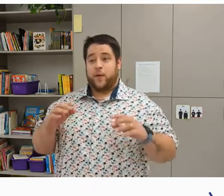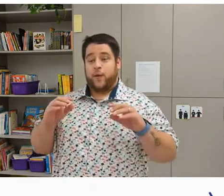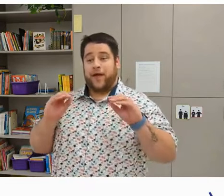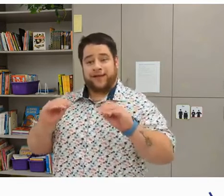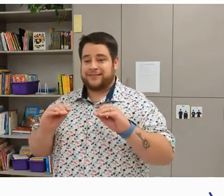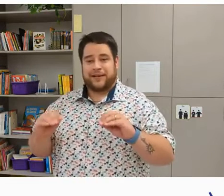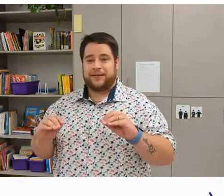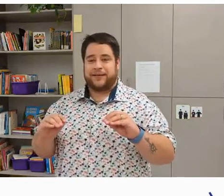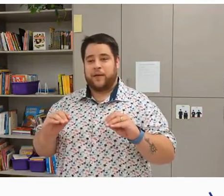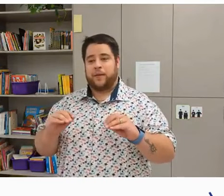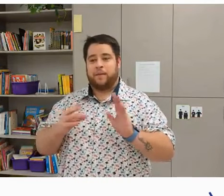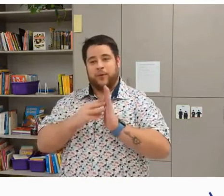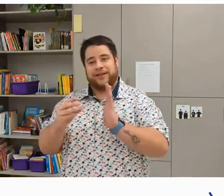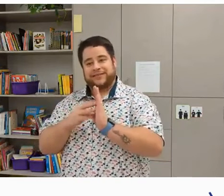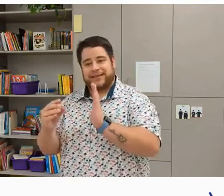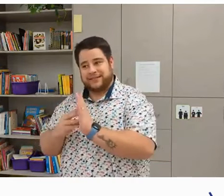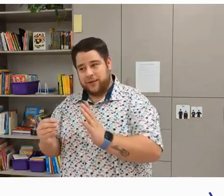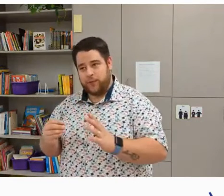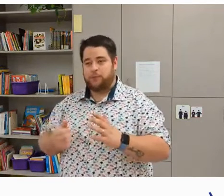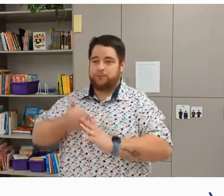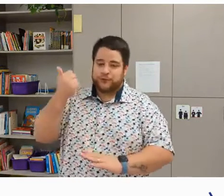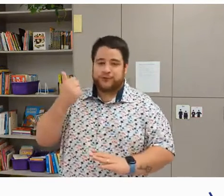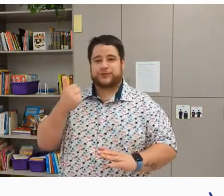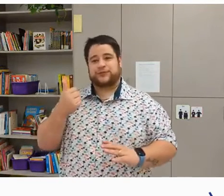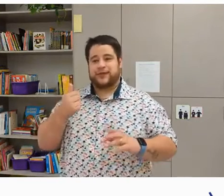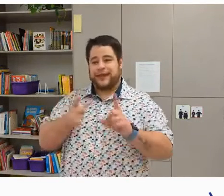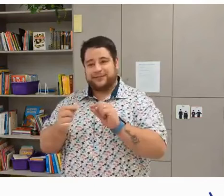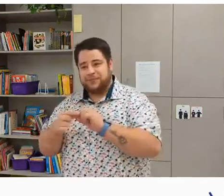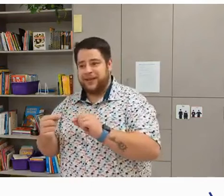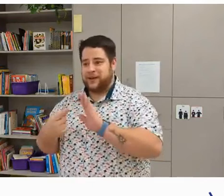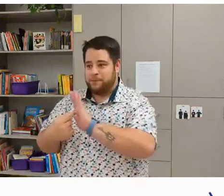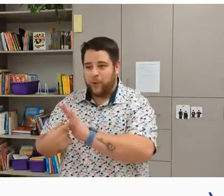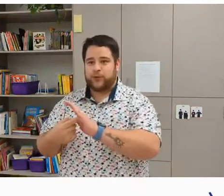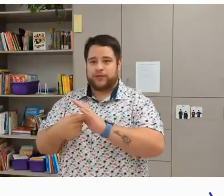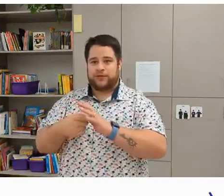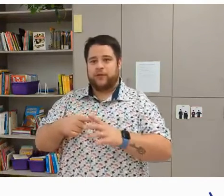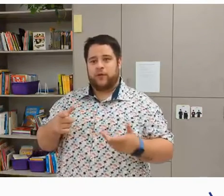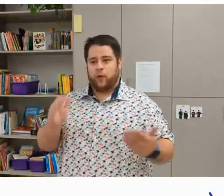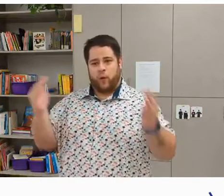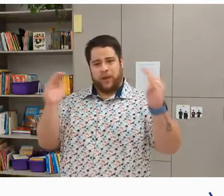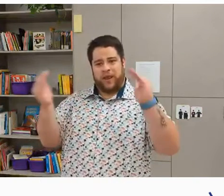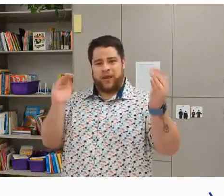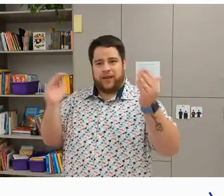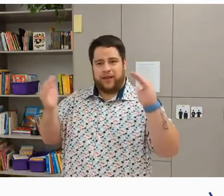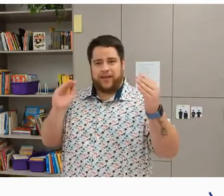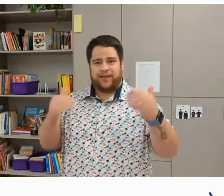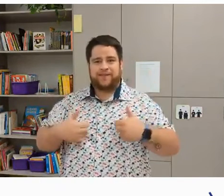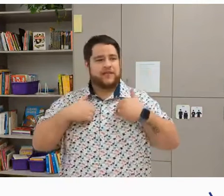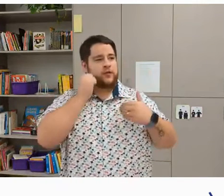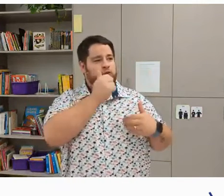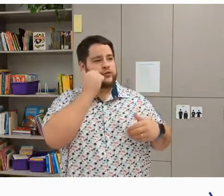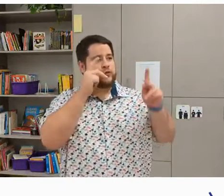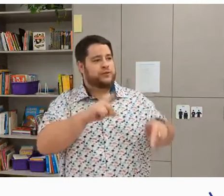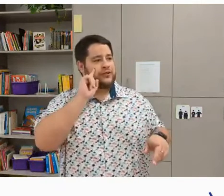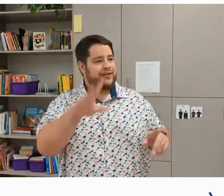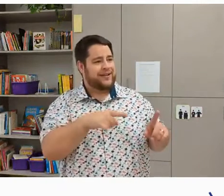faire des comparaisons dans la vie de tous les jours, une personne entendante, comment fonctionne, une personne sourde, comment fonctionne. Donc, on va faire des comparaisons, on va